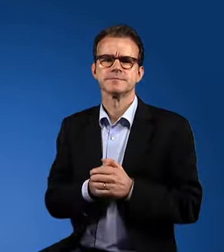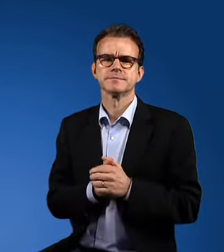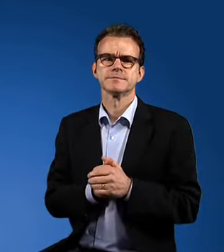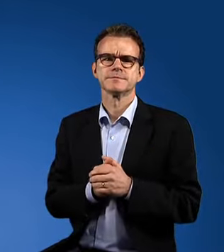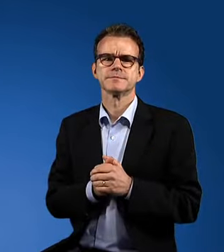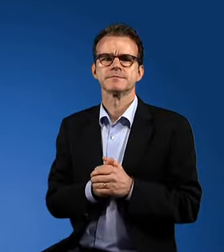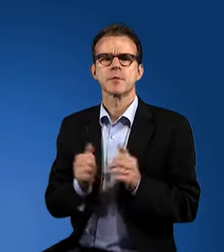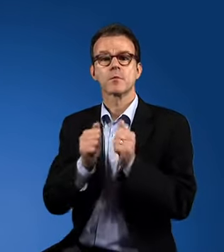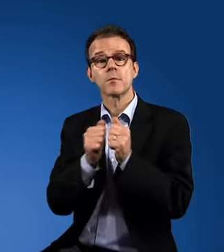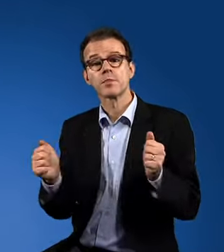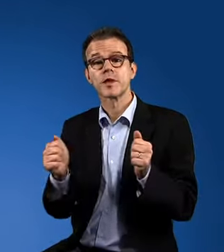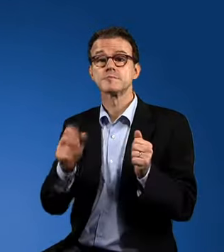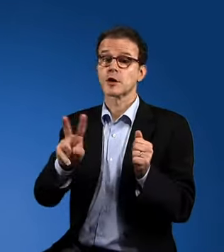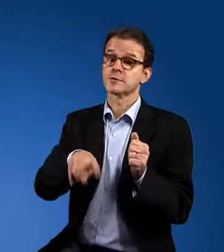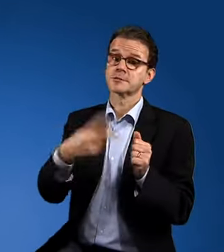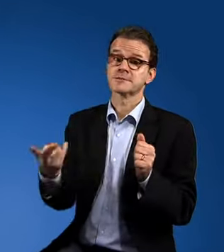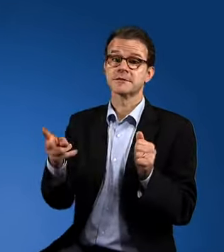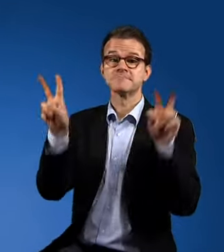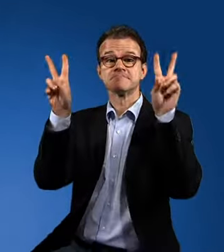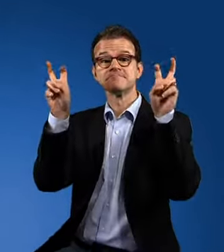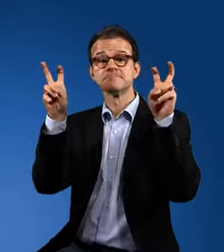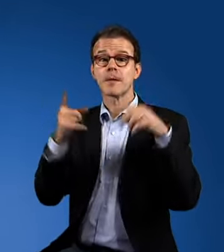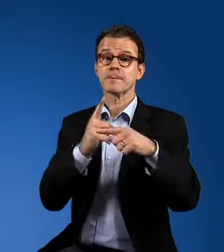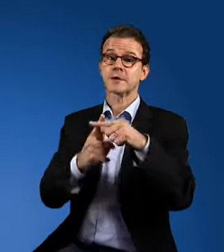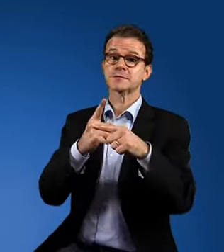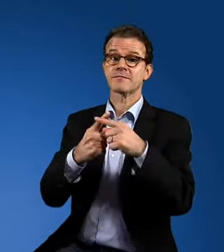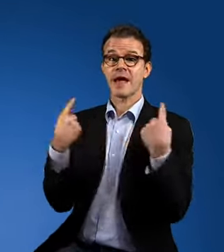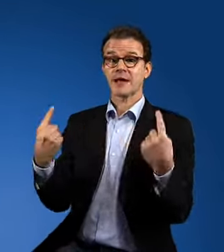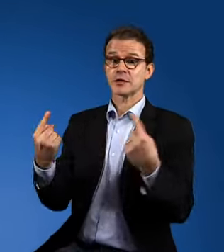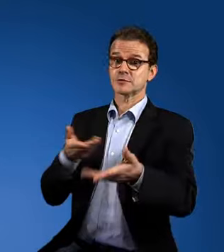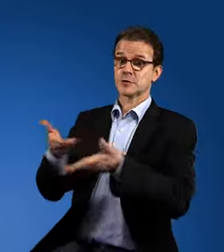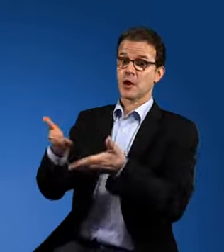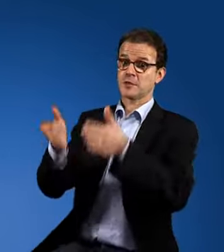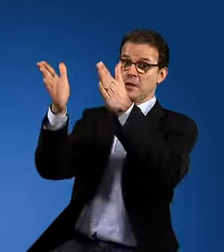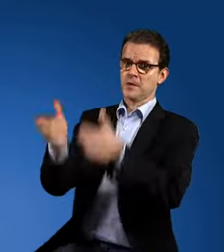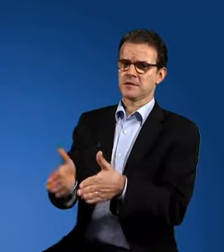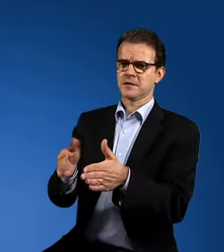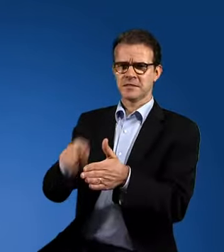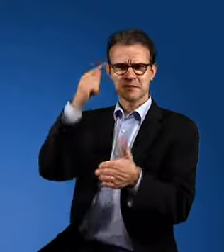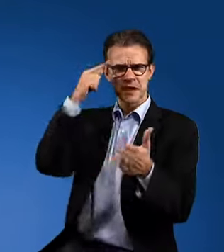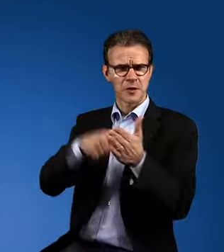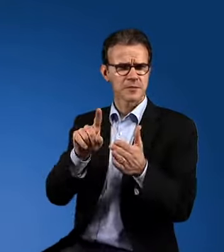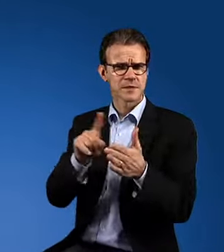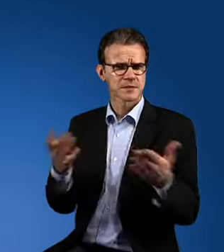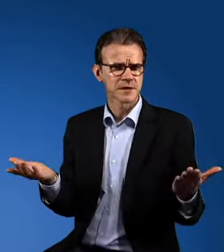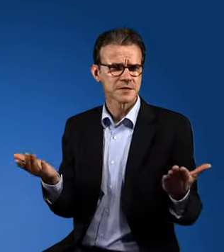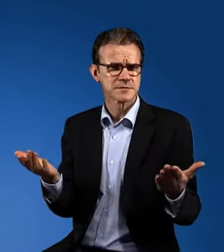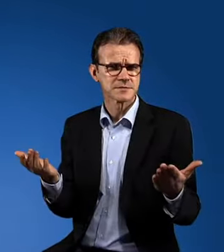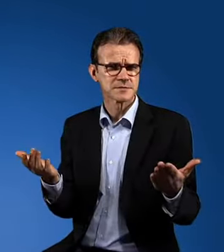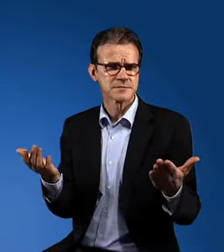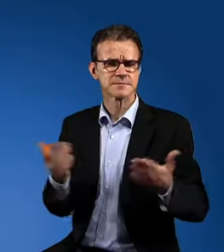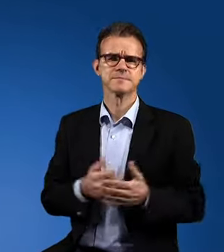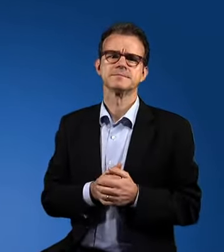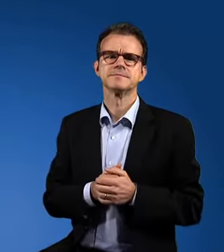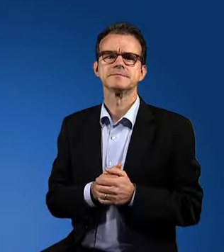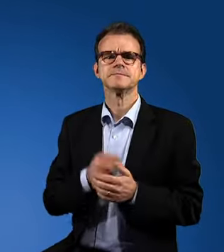alueilla, mutta toisaalta sallii myös tämmöisen niin sanotun positiivisen erityiskohtelun,